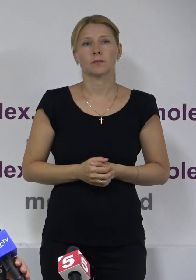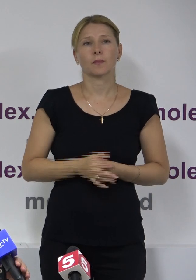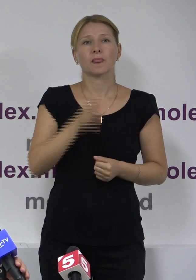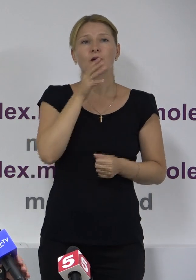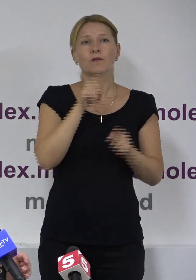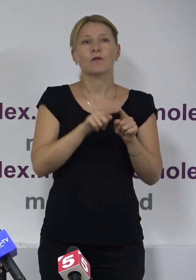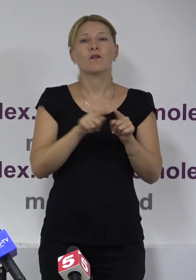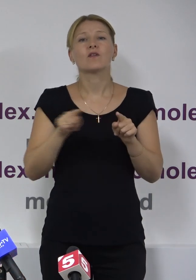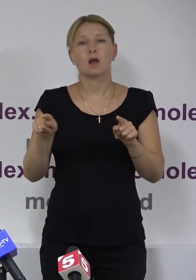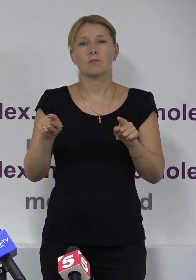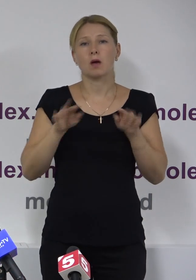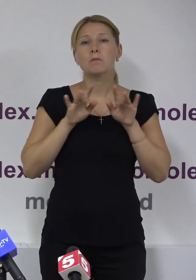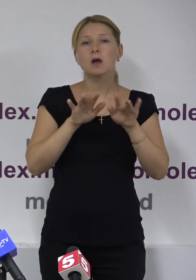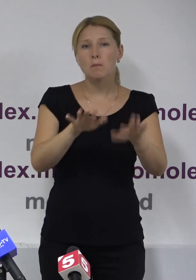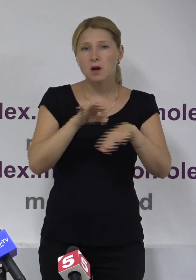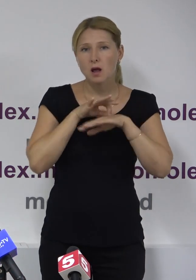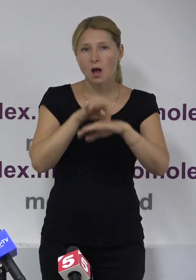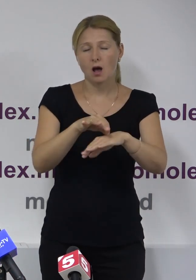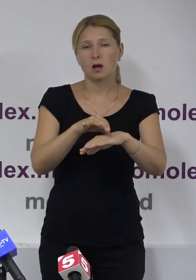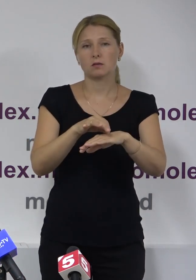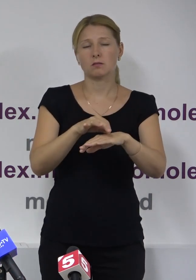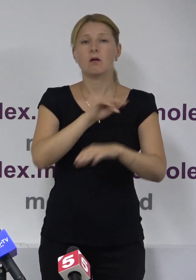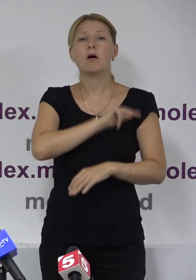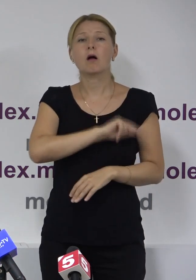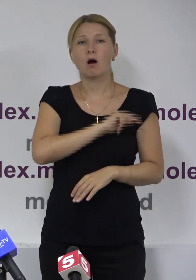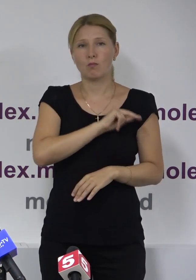Perioada de activitate a misiunii de observare este de